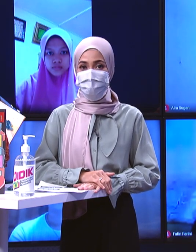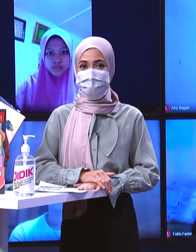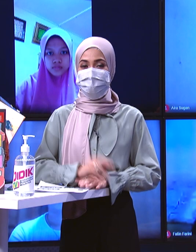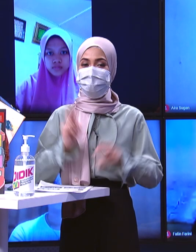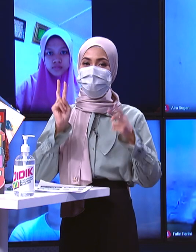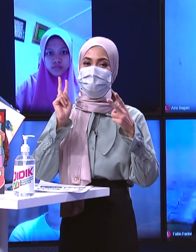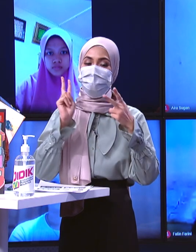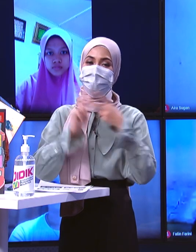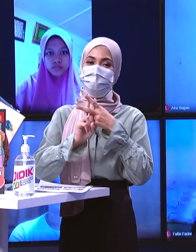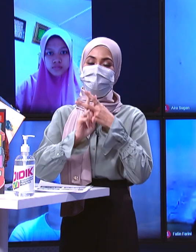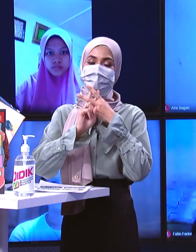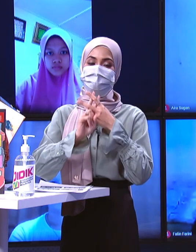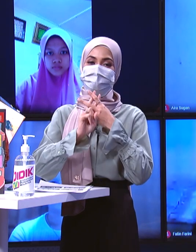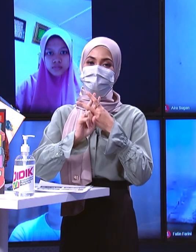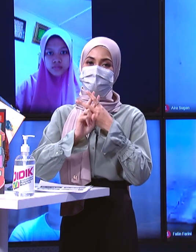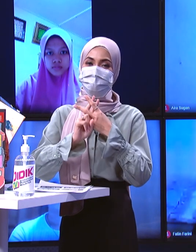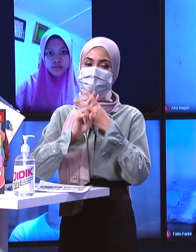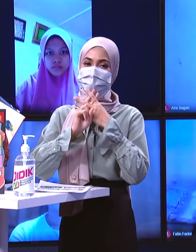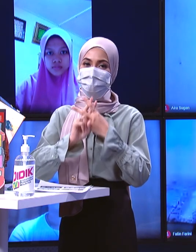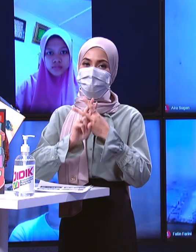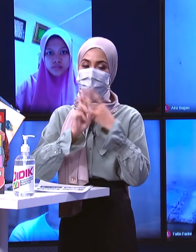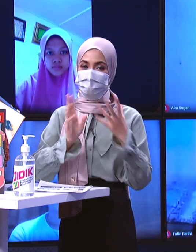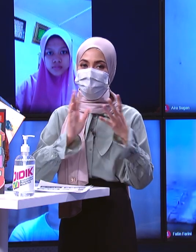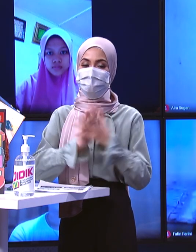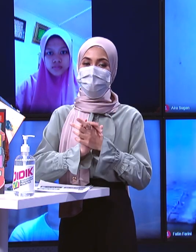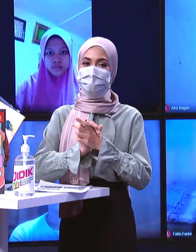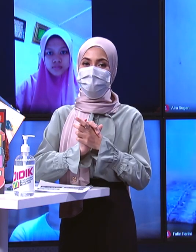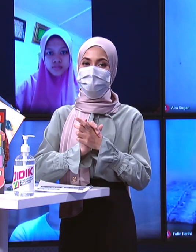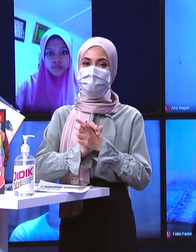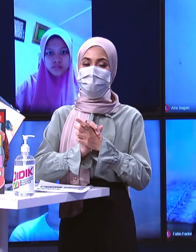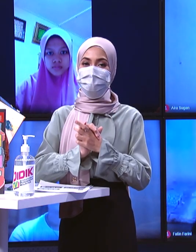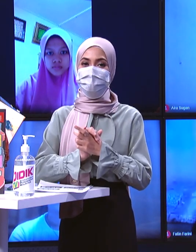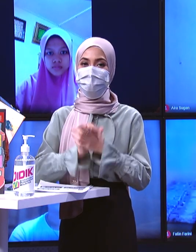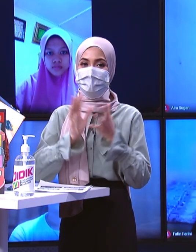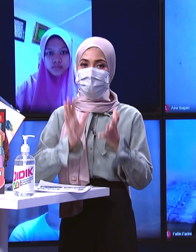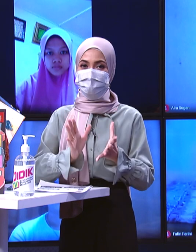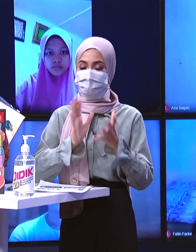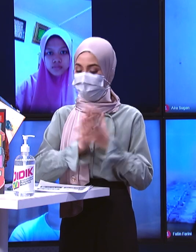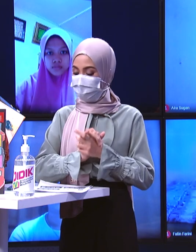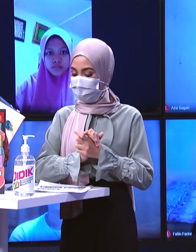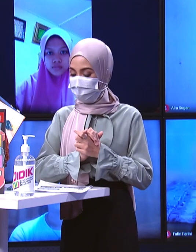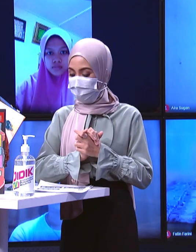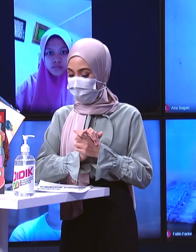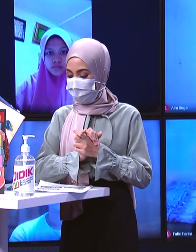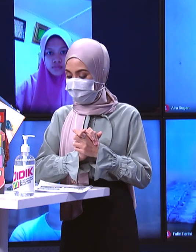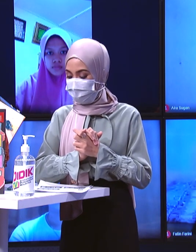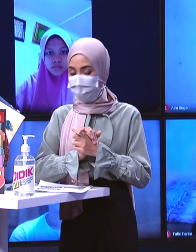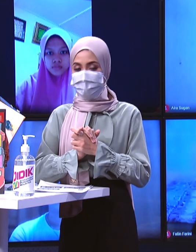hari buruh tadi dengan temanya hi-tech Terima Kasih Cikgu tahun ini bertemakan berburu demi ilmu Bina generasi baru dari adik